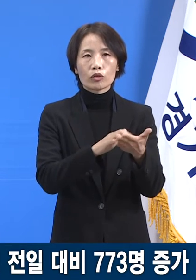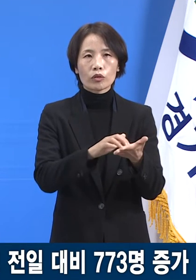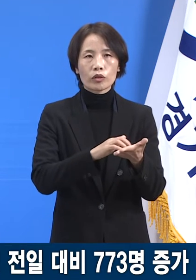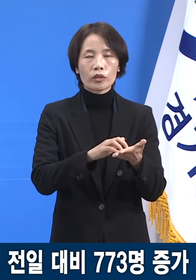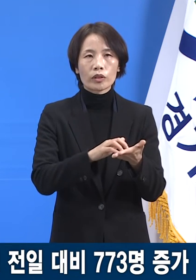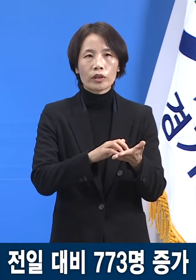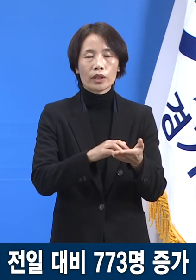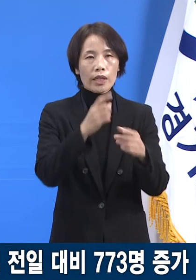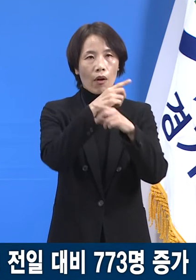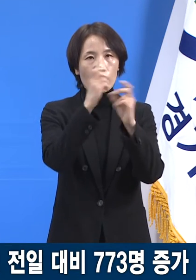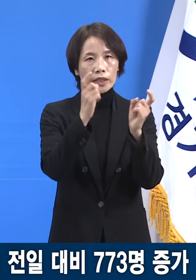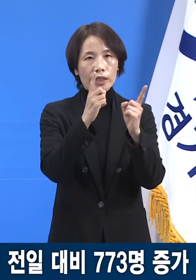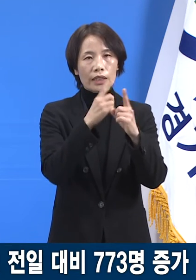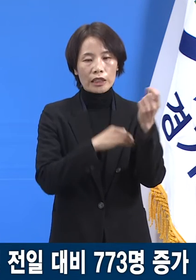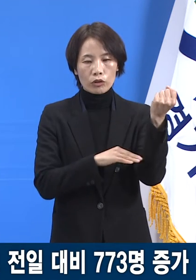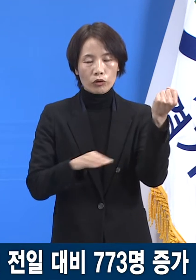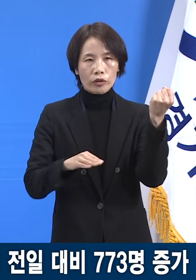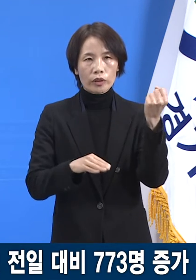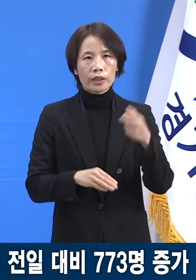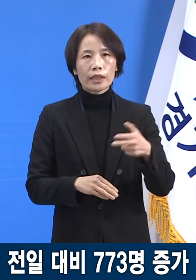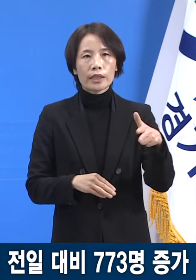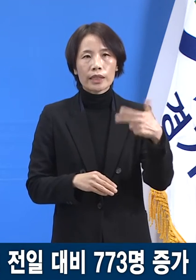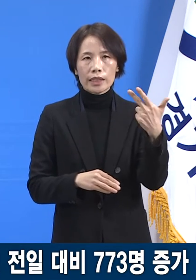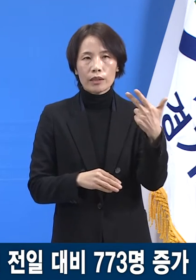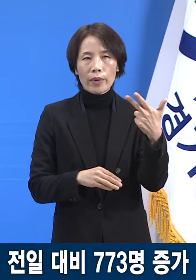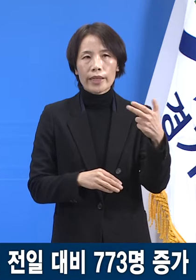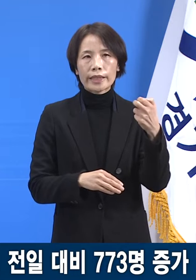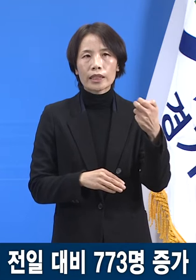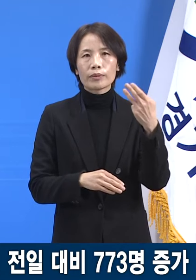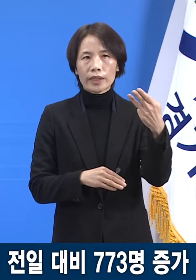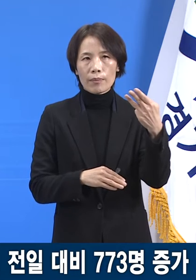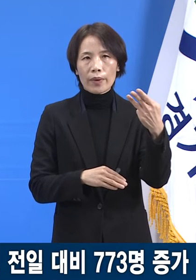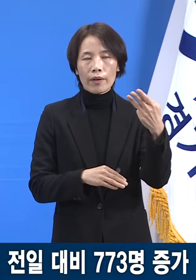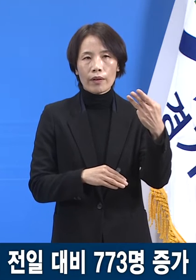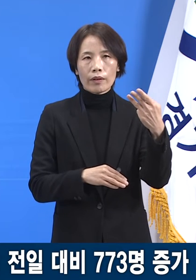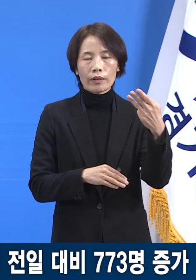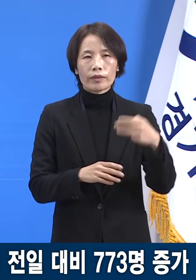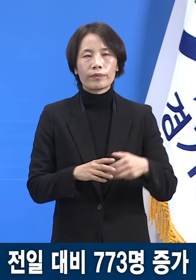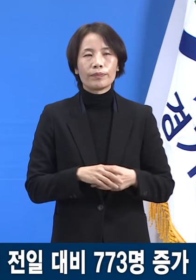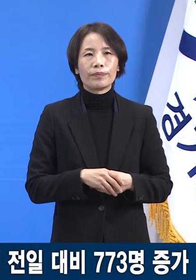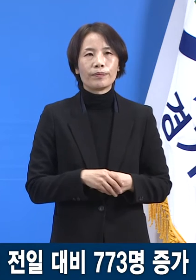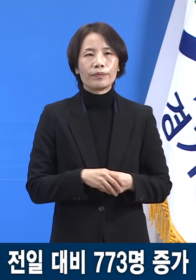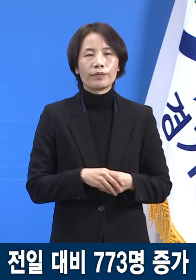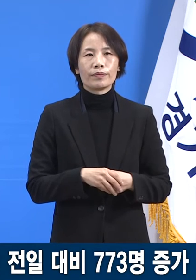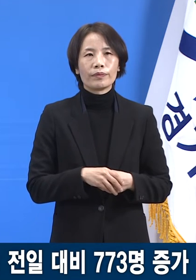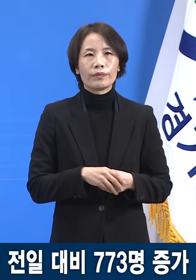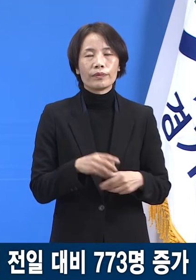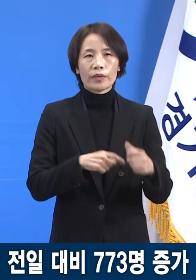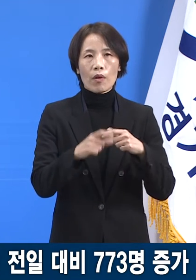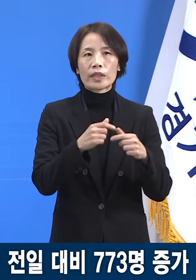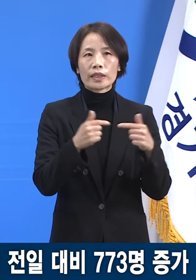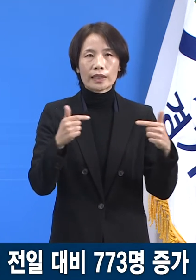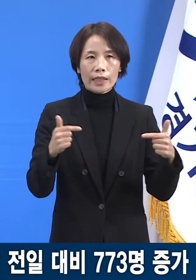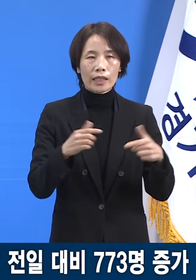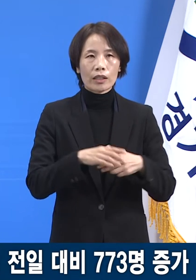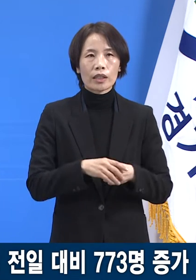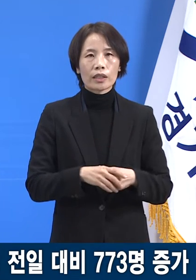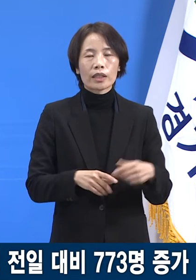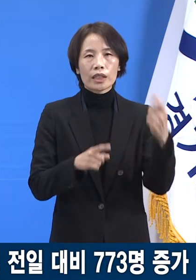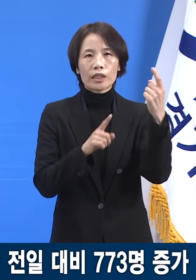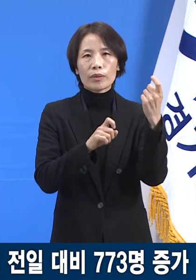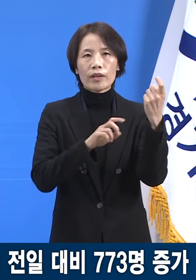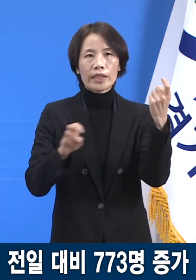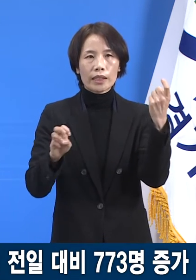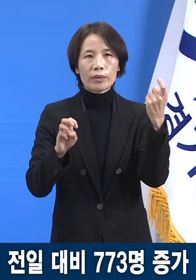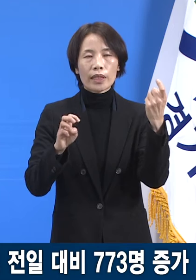전일 오전 0시 대비 773명 증가한 12만 6,050명입니다. 12월 14일부터 11월